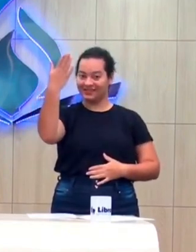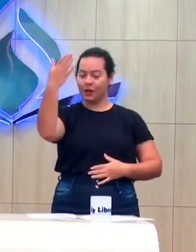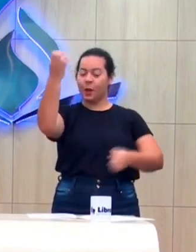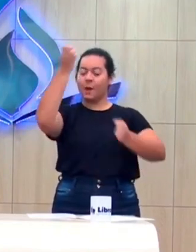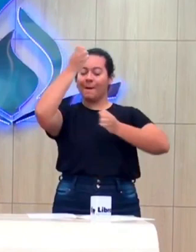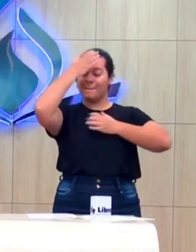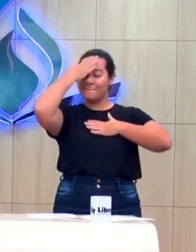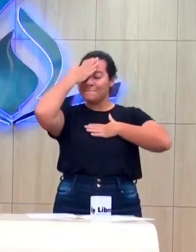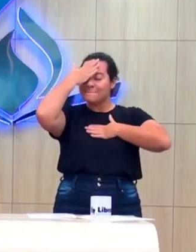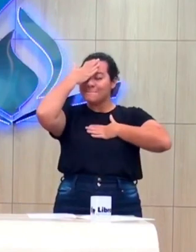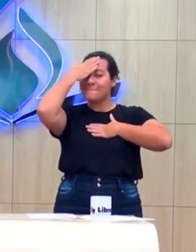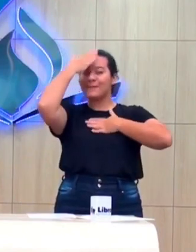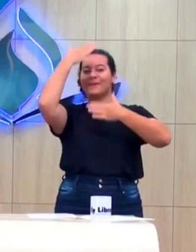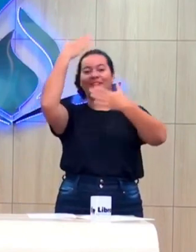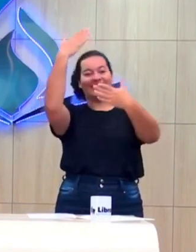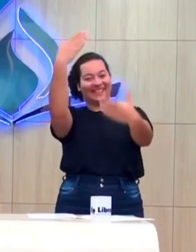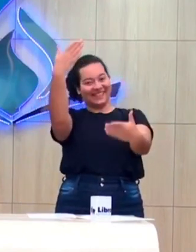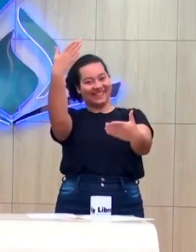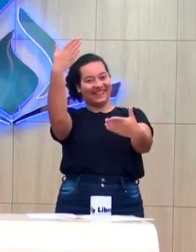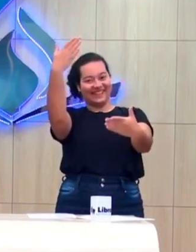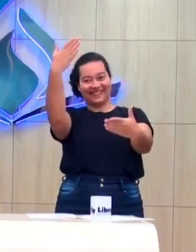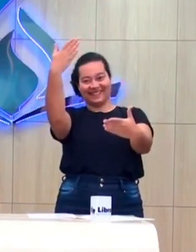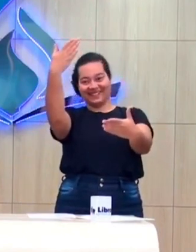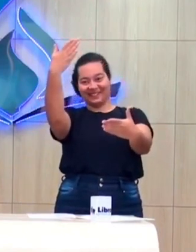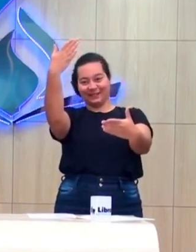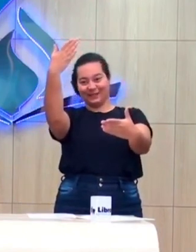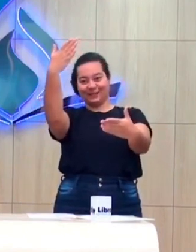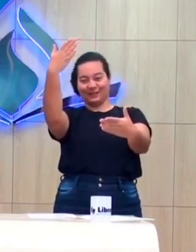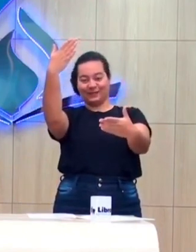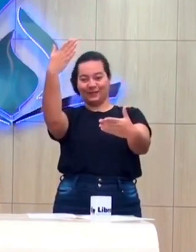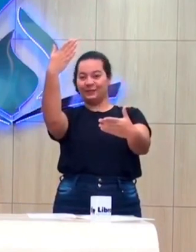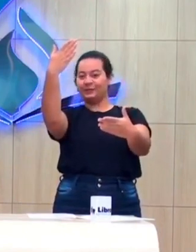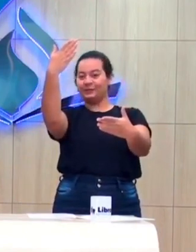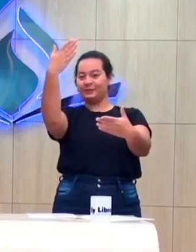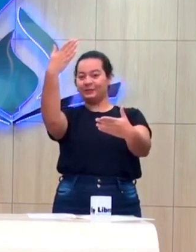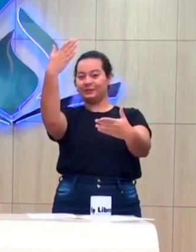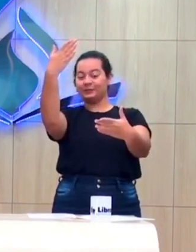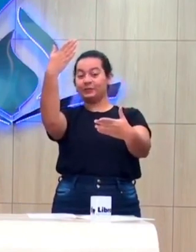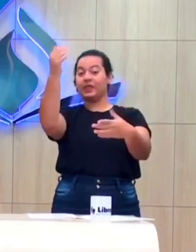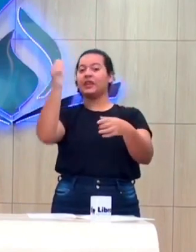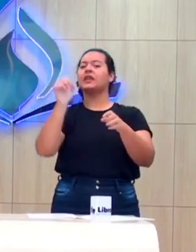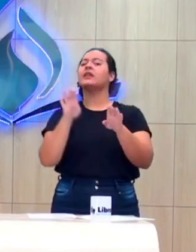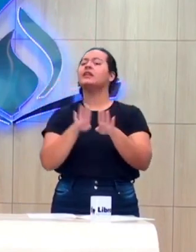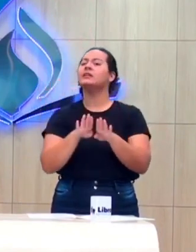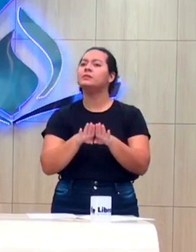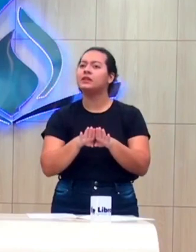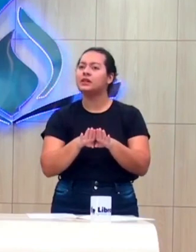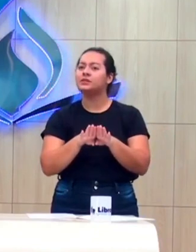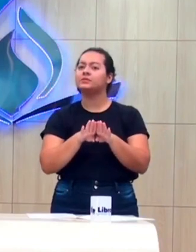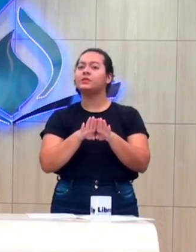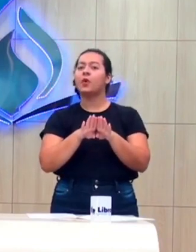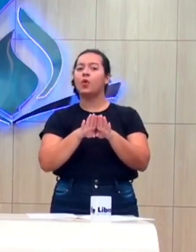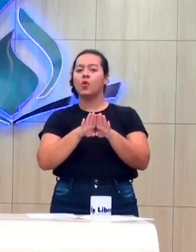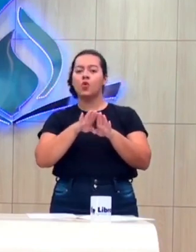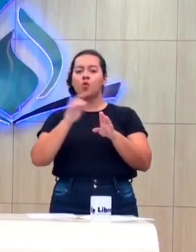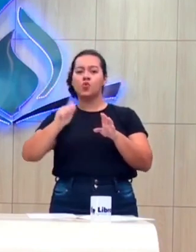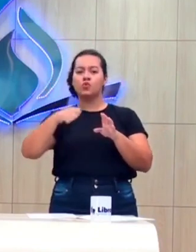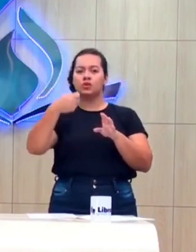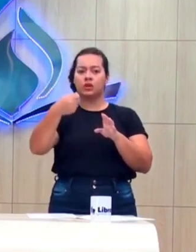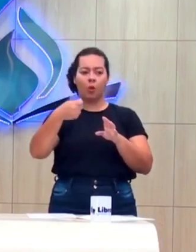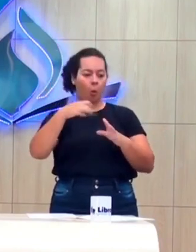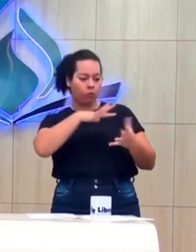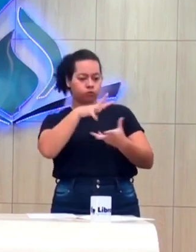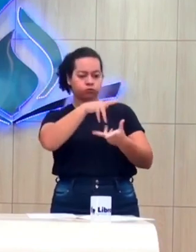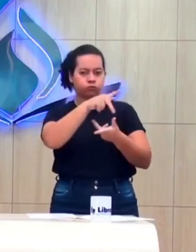E um muito obrigado. E aprendemos um sinal universal. Vocês